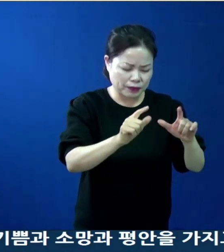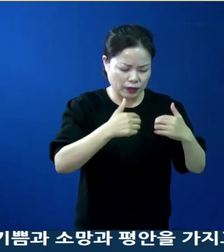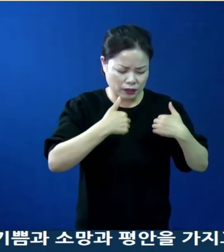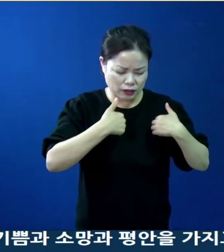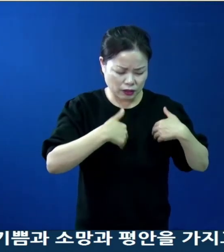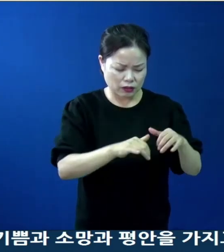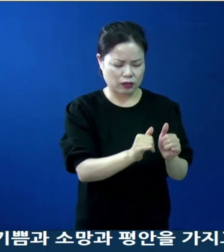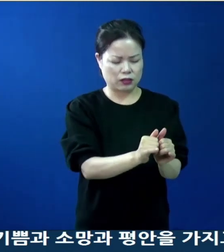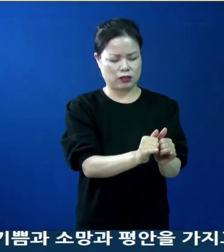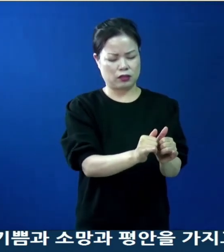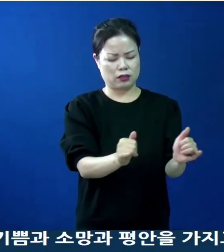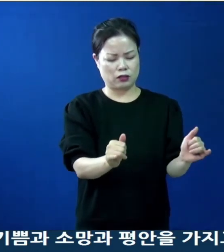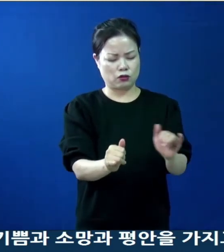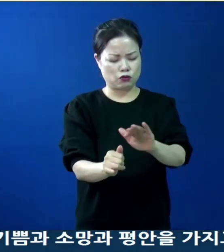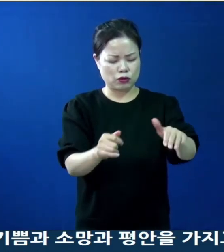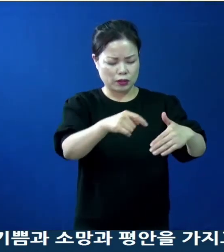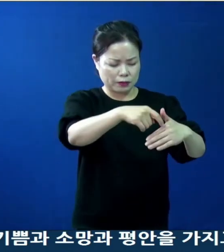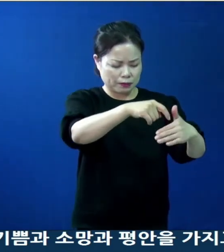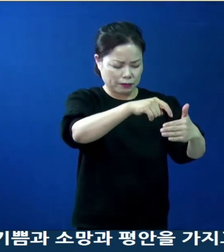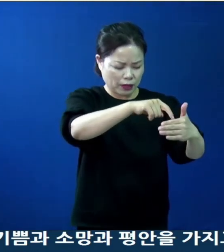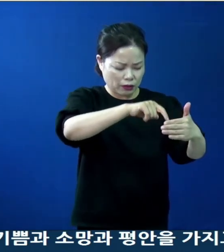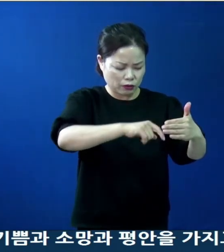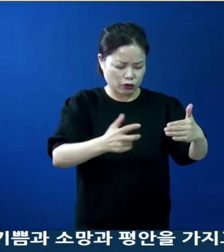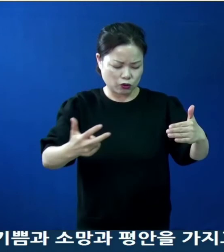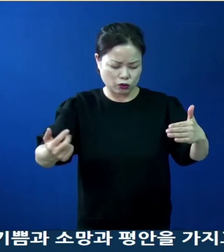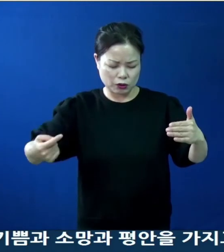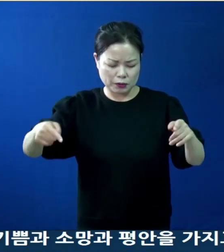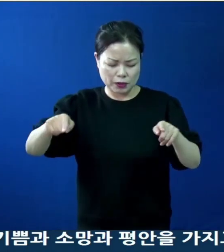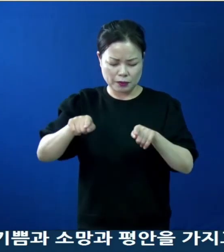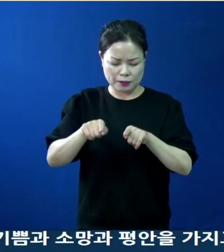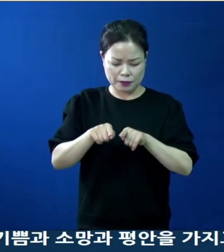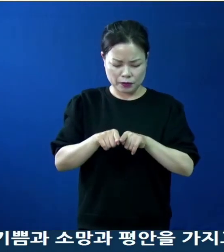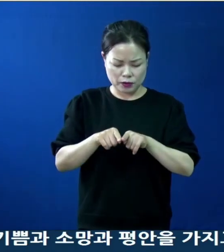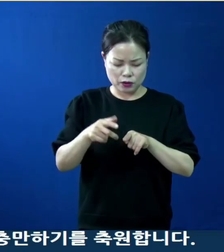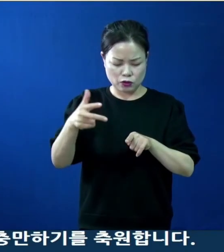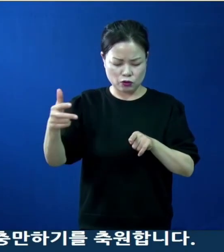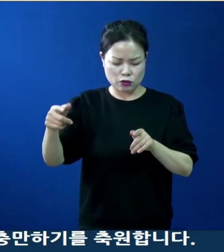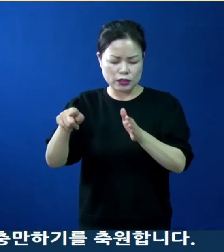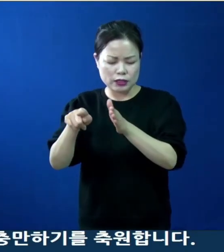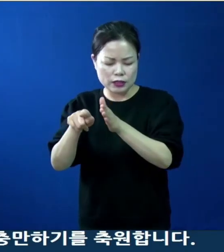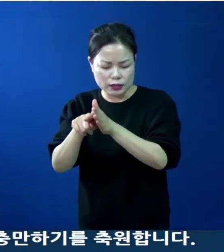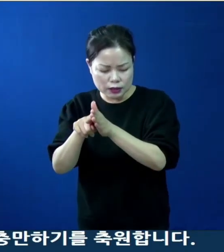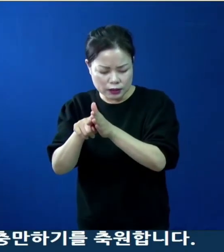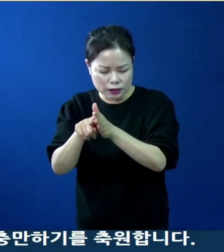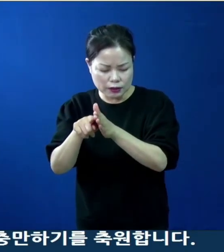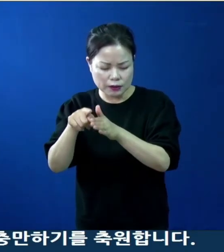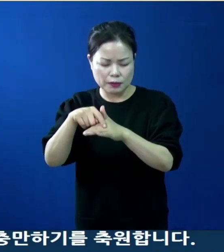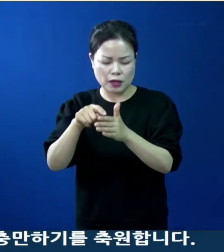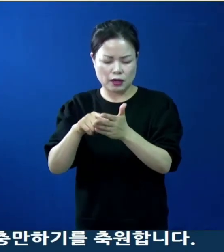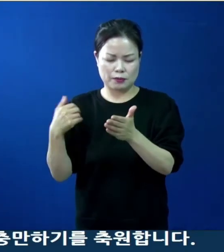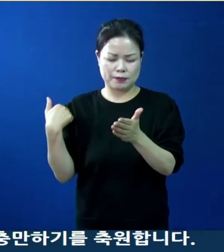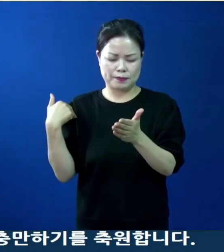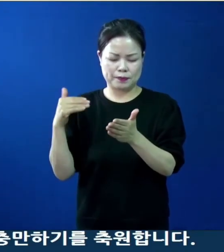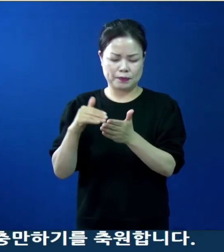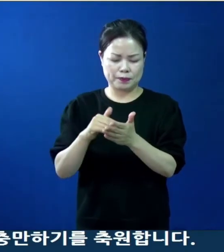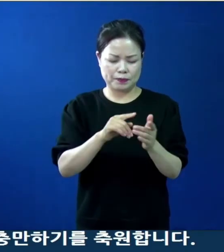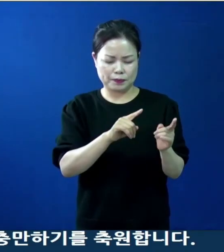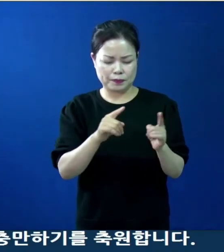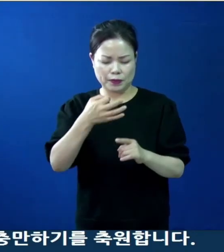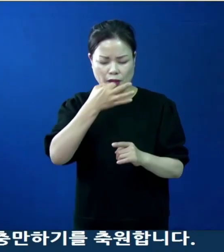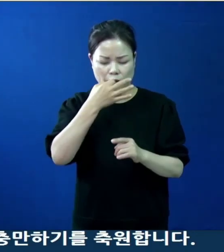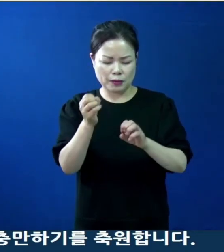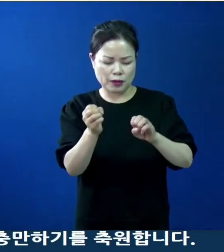연약한 자들입니다. 우리의 마음속에 주께서 함께 하셔서 주를 신뢰하는 그 마음을 회복시켜 주셔서 이 탐욕의 마음을